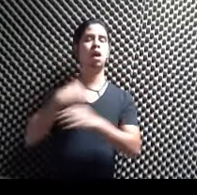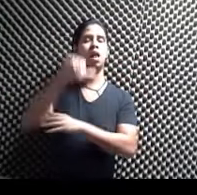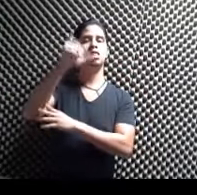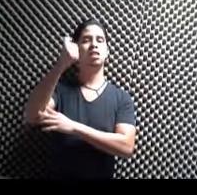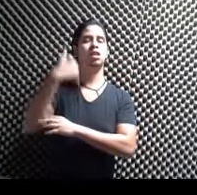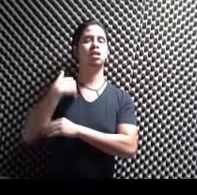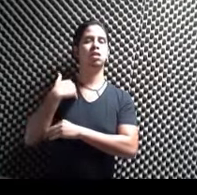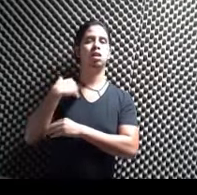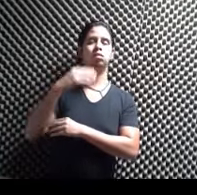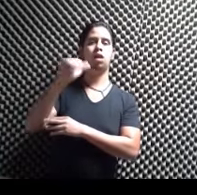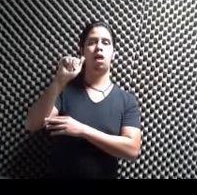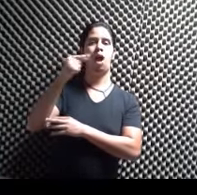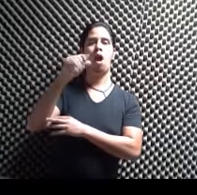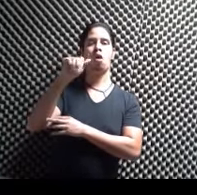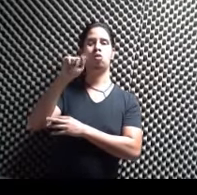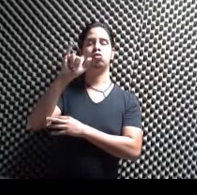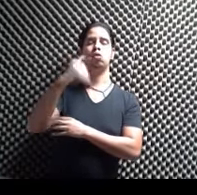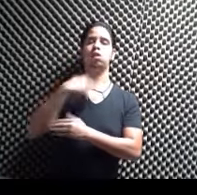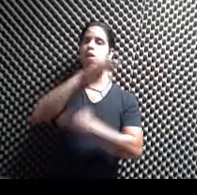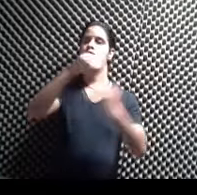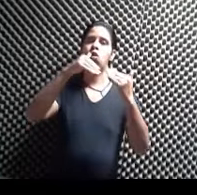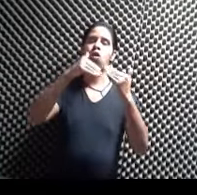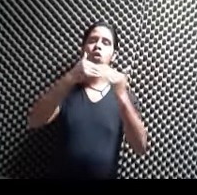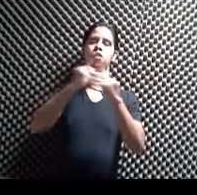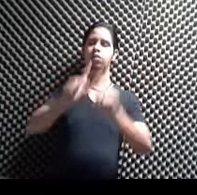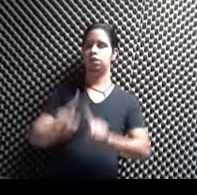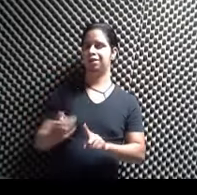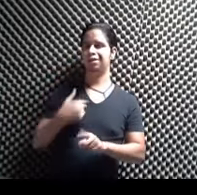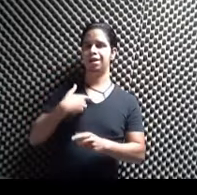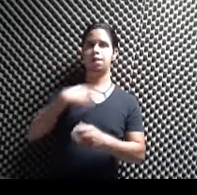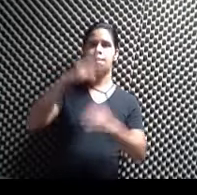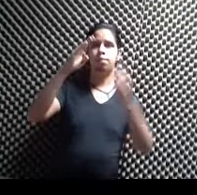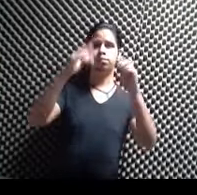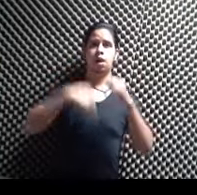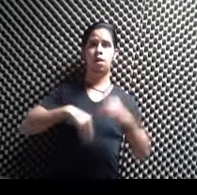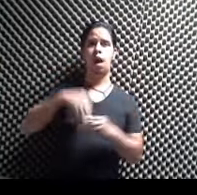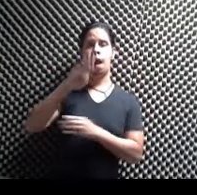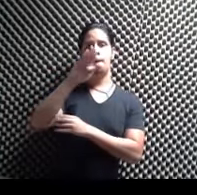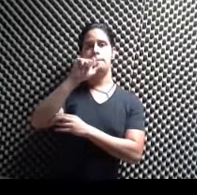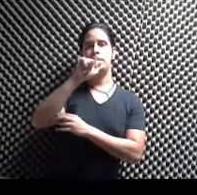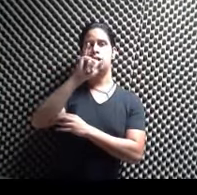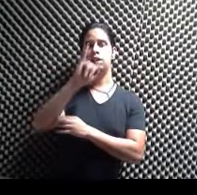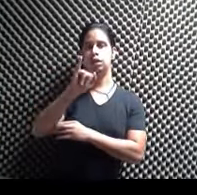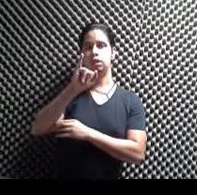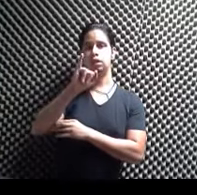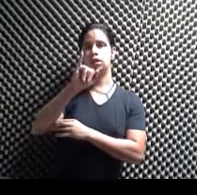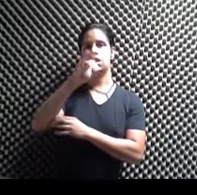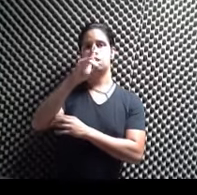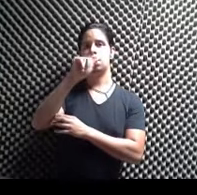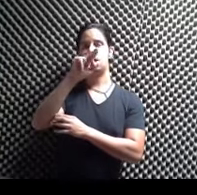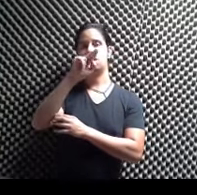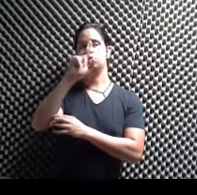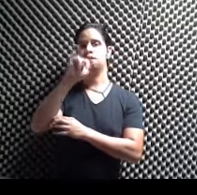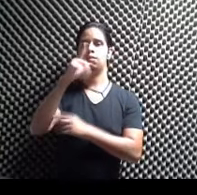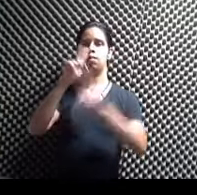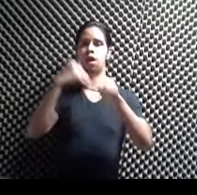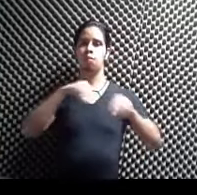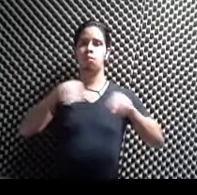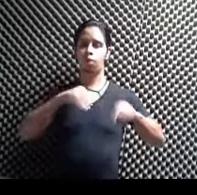estamos ya. Hay de todo tipo de clase, mira, hasta belly dance. Ay, allá, así que vamos a tener que ir allí para menear el esqueleto.